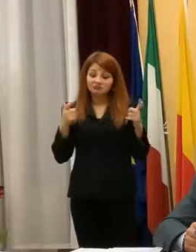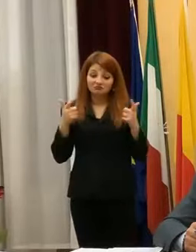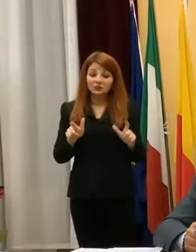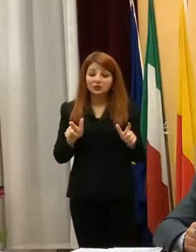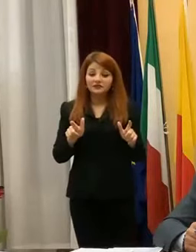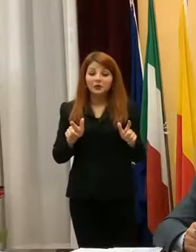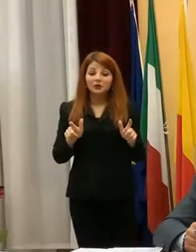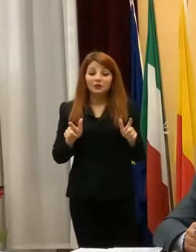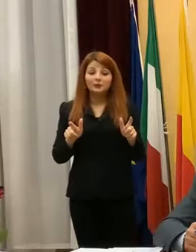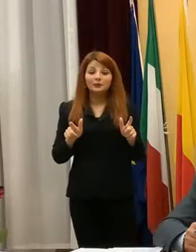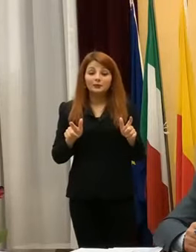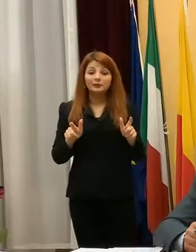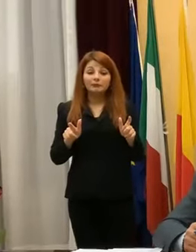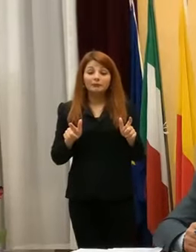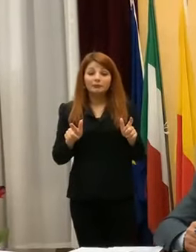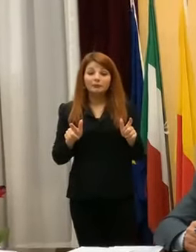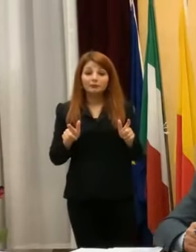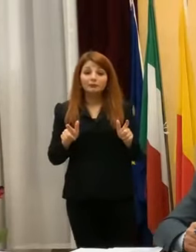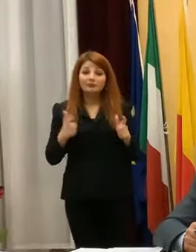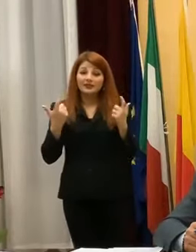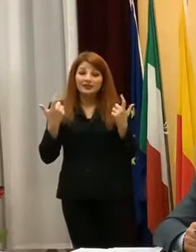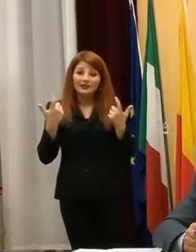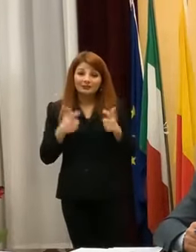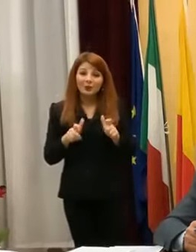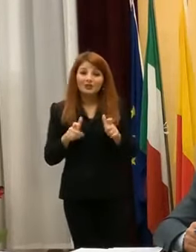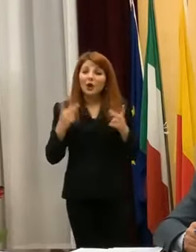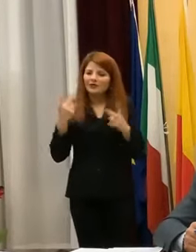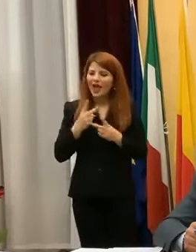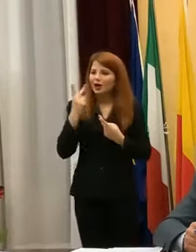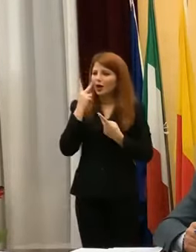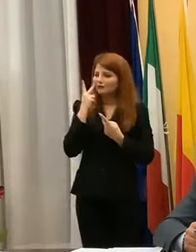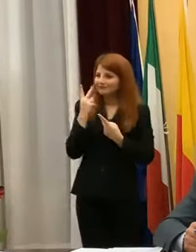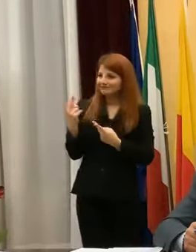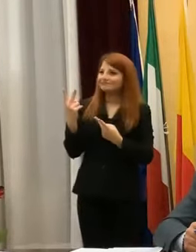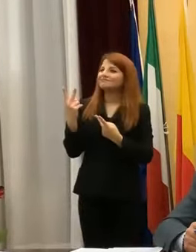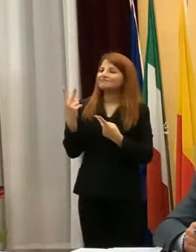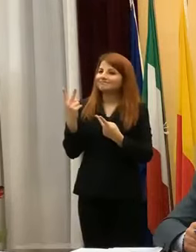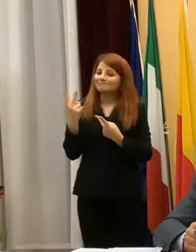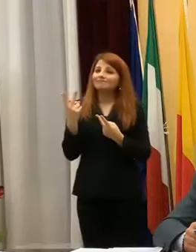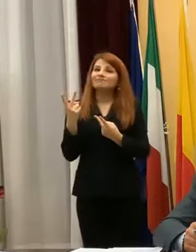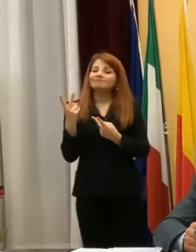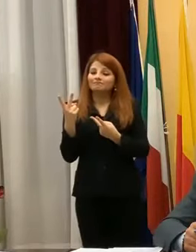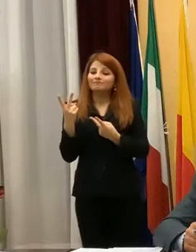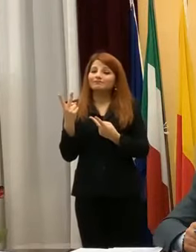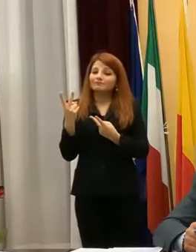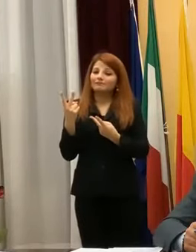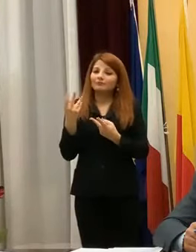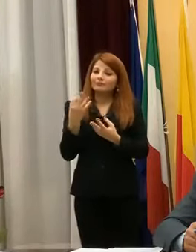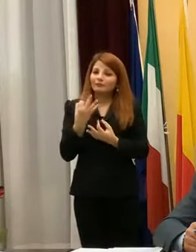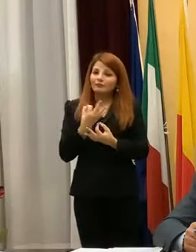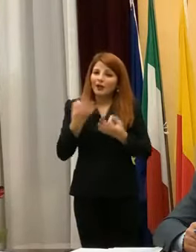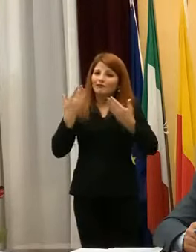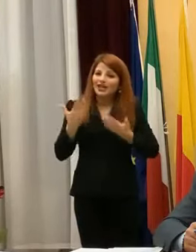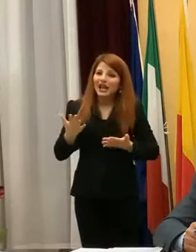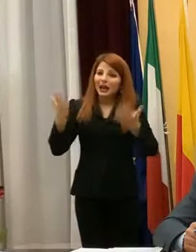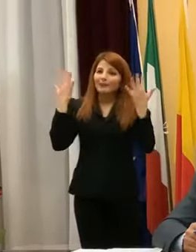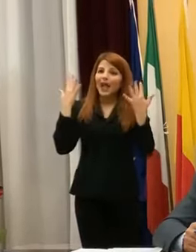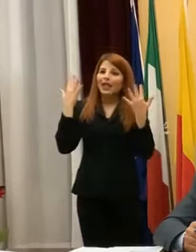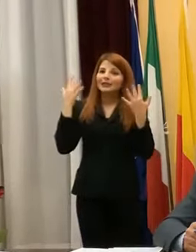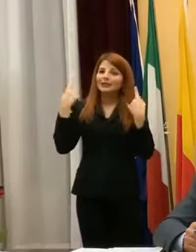essere o non essere la soddisfazione che si può manifestare di fronte a questi provvedimenti, io non sono